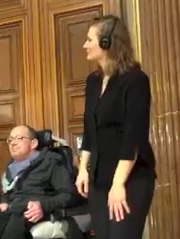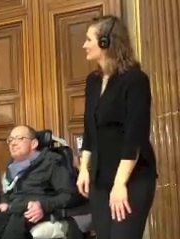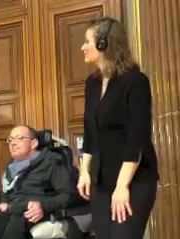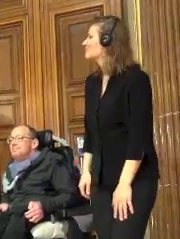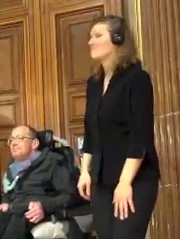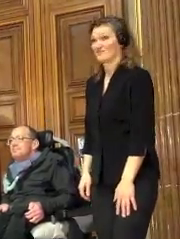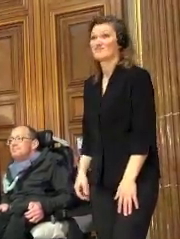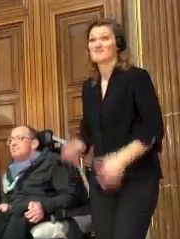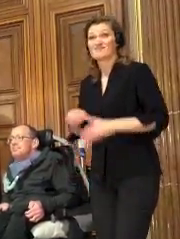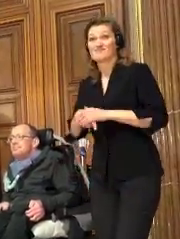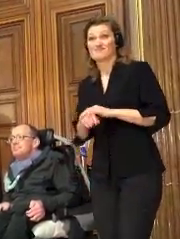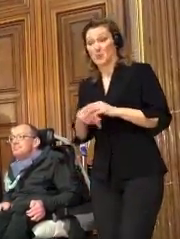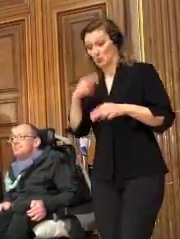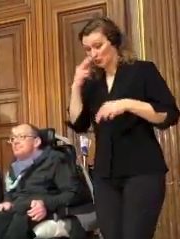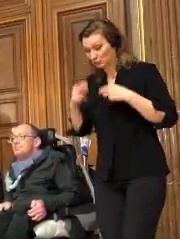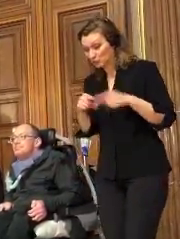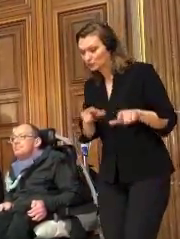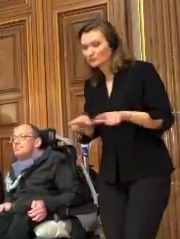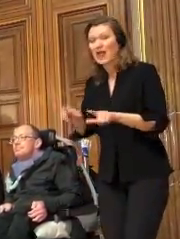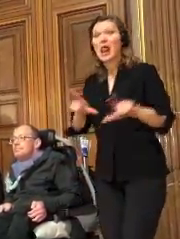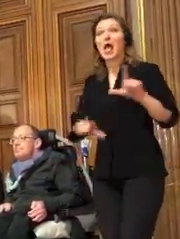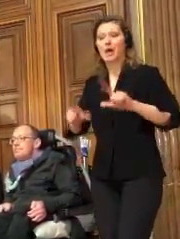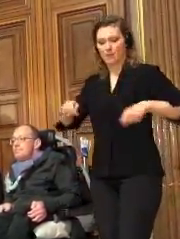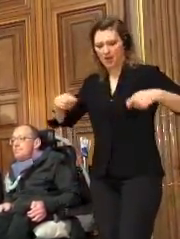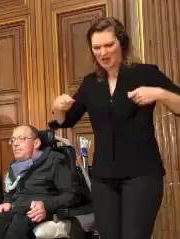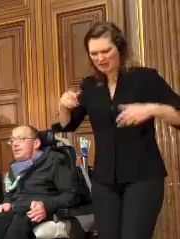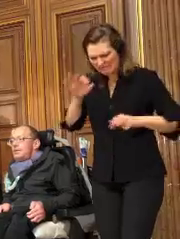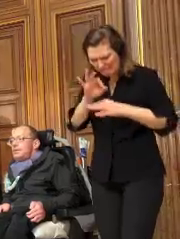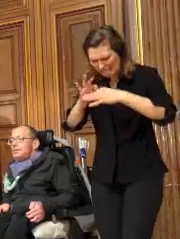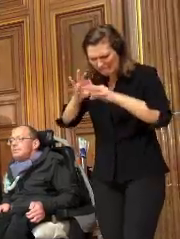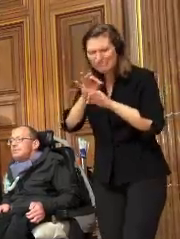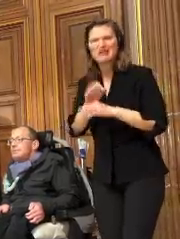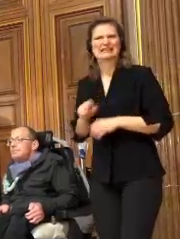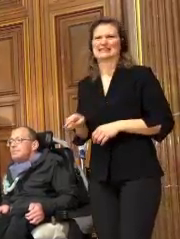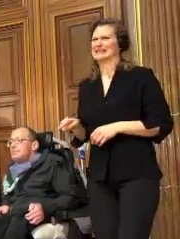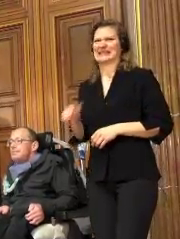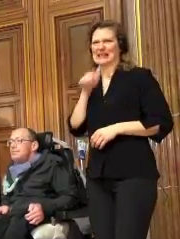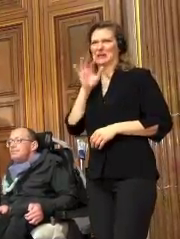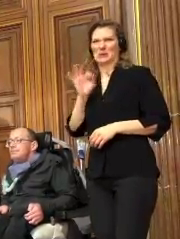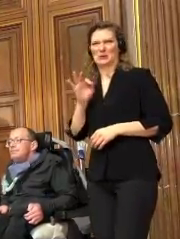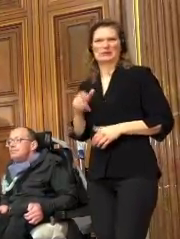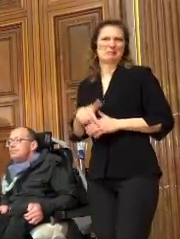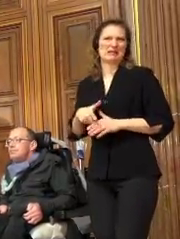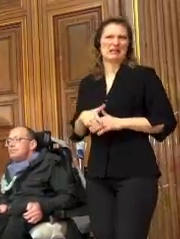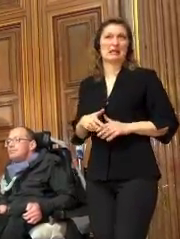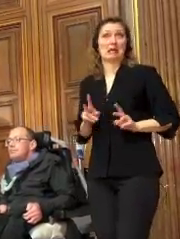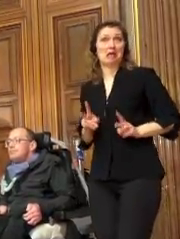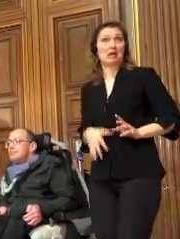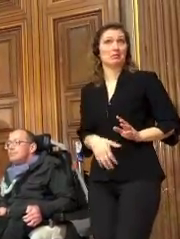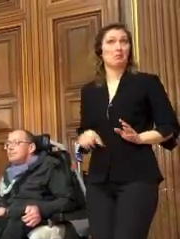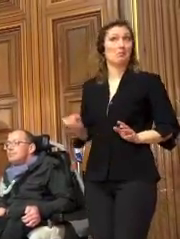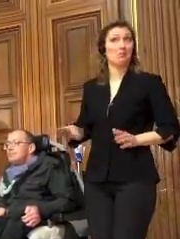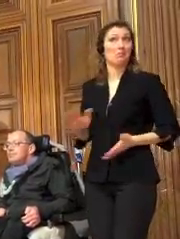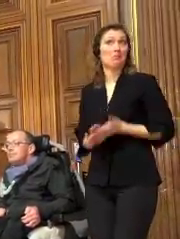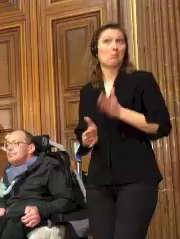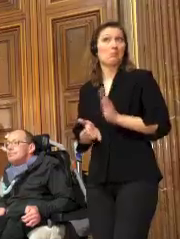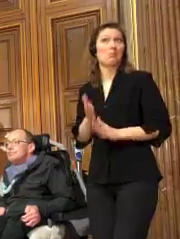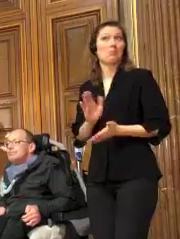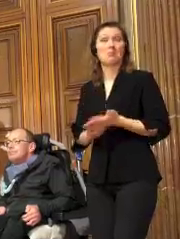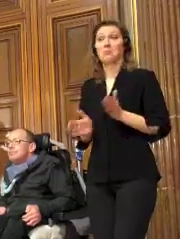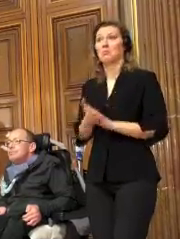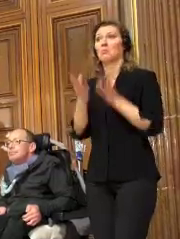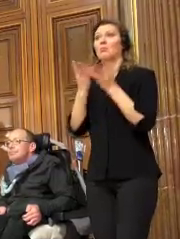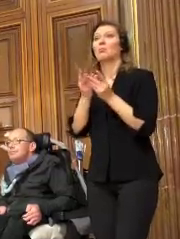Der Forscher auf der School gehen im Labor. Er will perfekte Menschen, wie es es gab wie zuvor. Behinderten wie ohne Diener niemals so recht.